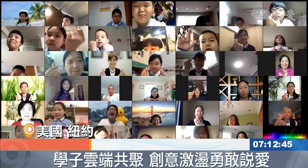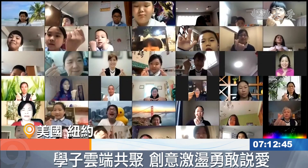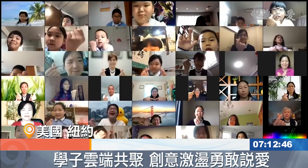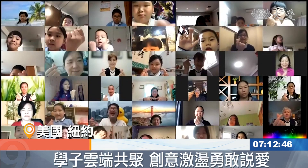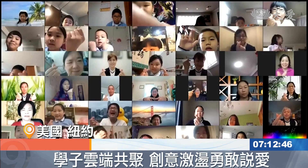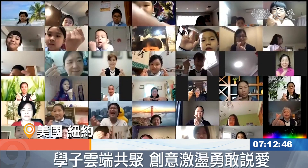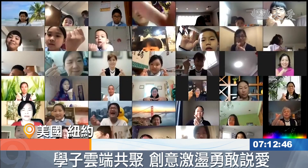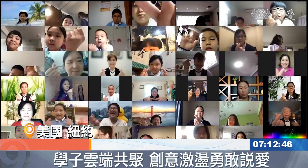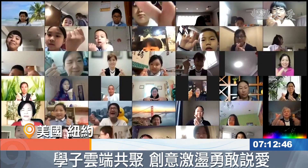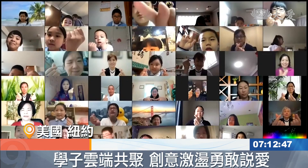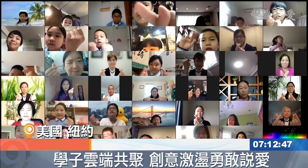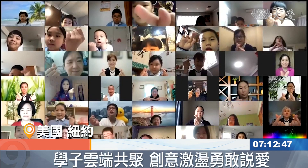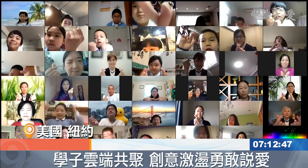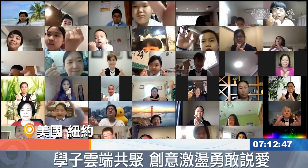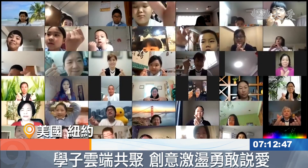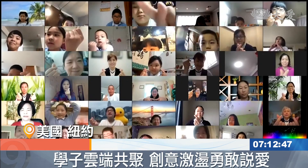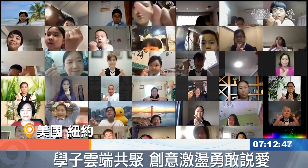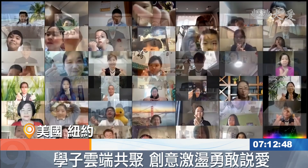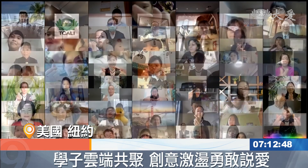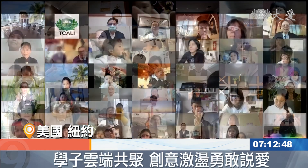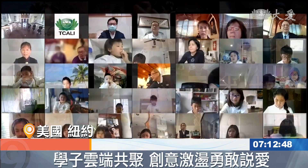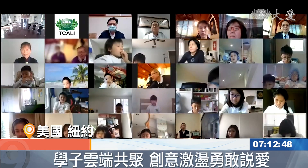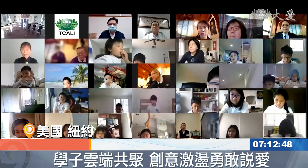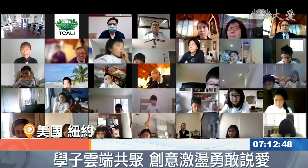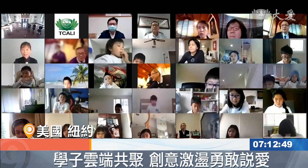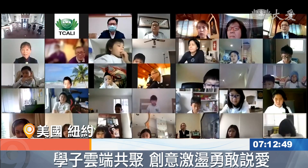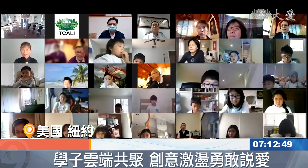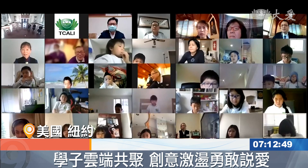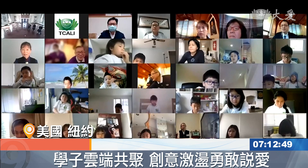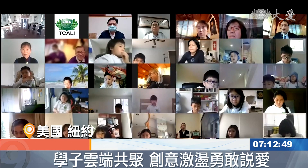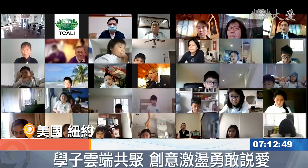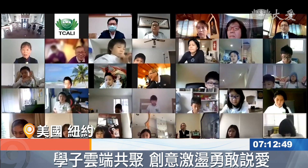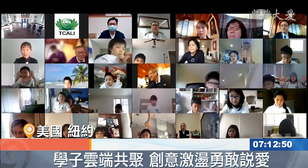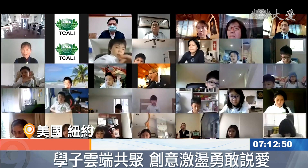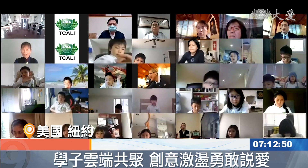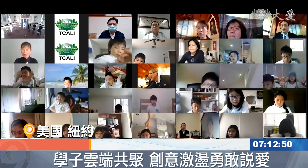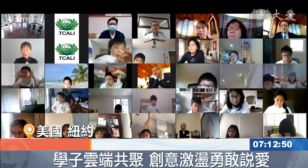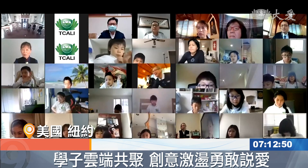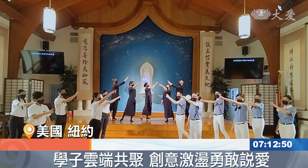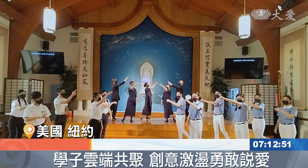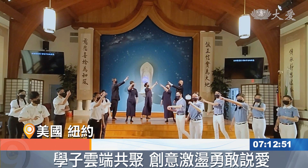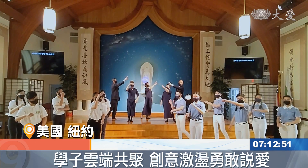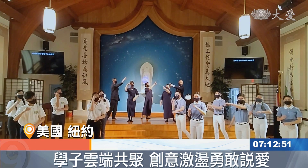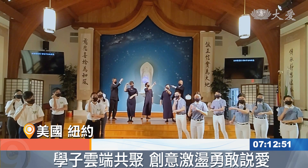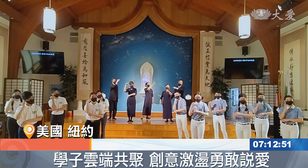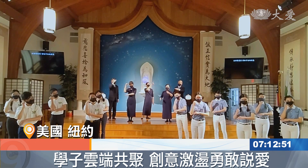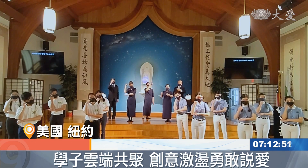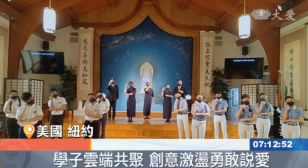慈济在美国纽约四所人文学校云端共聚，孝顺二字各自表述。